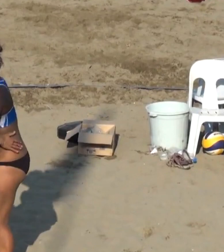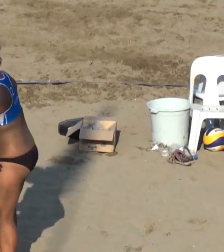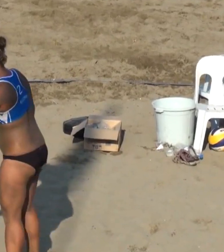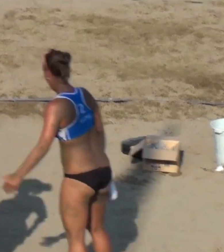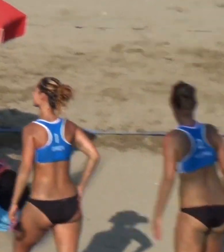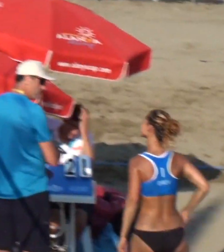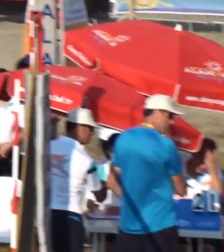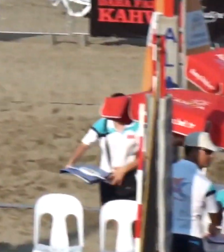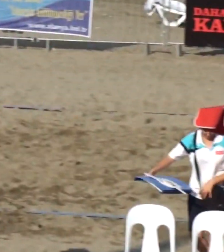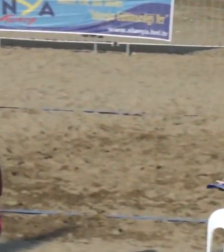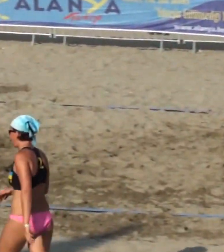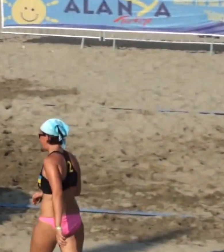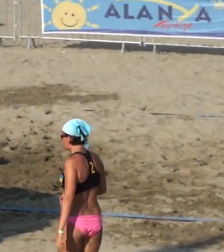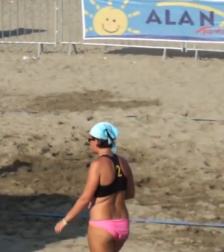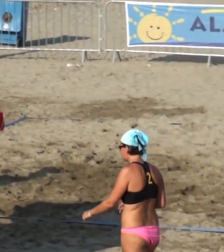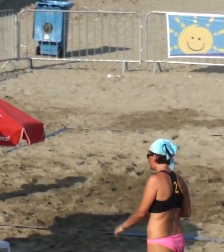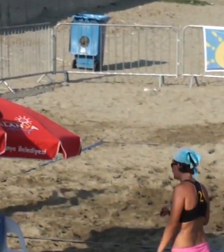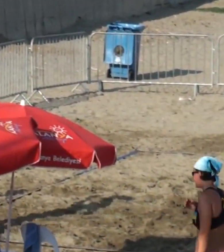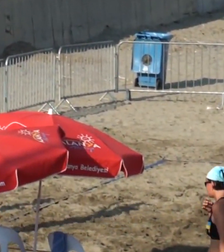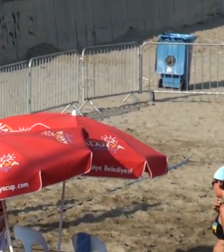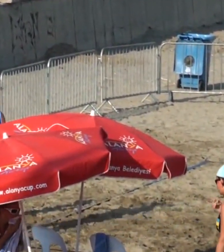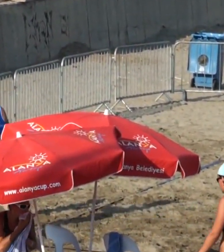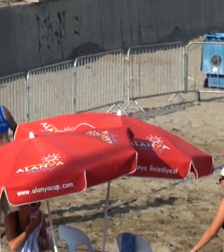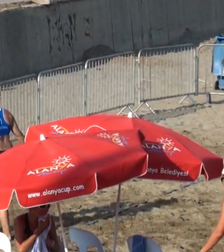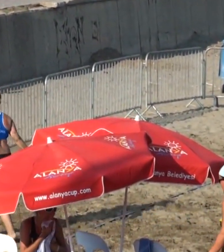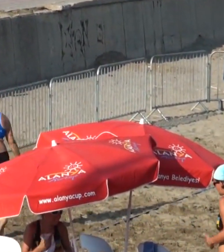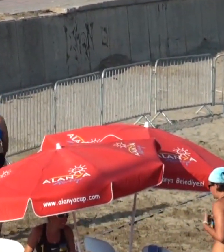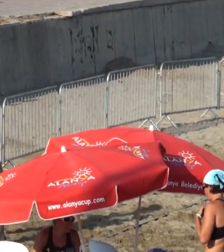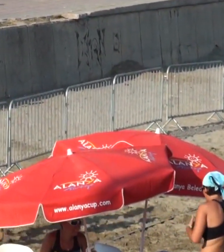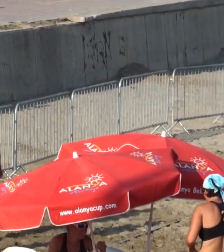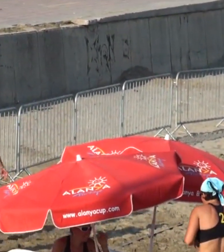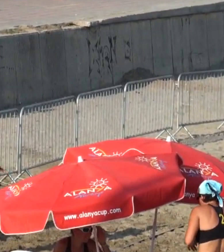Goed, de twee. Op het gebied nog klein hebben ze.